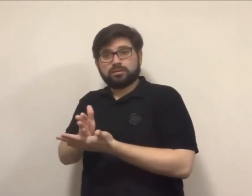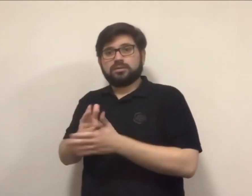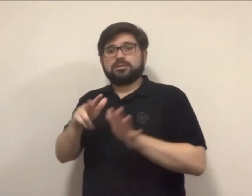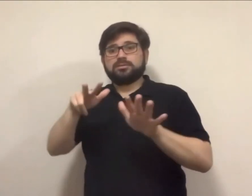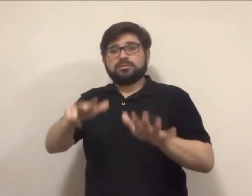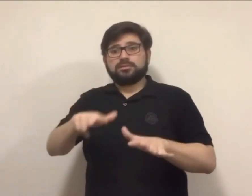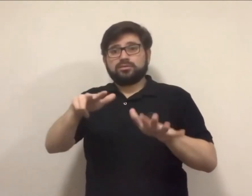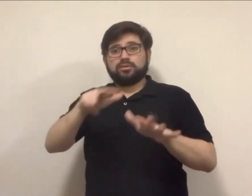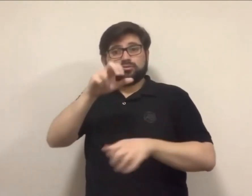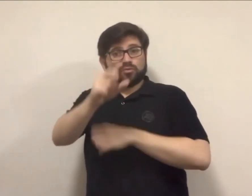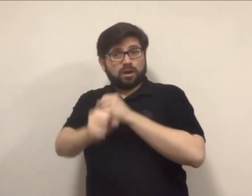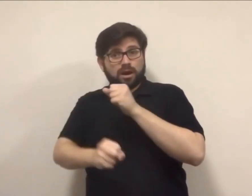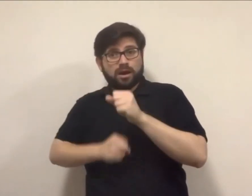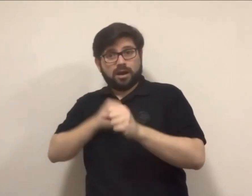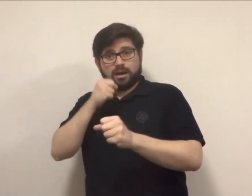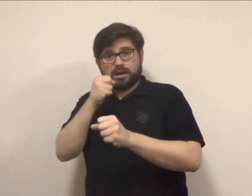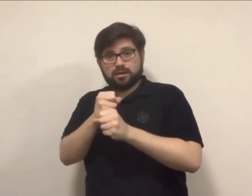Entonces, cuando un bebé nace,